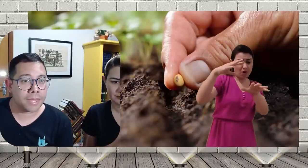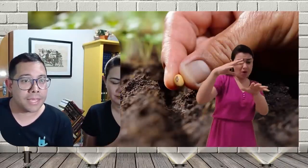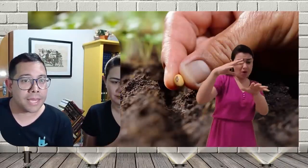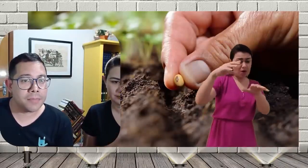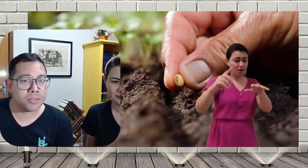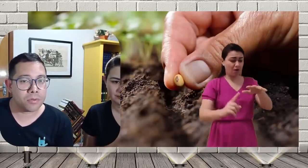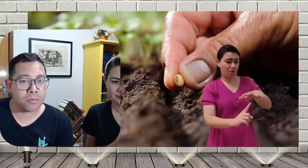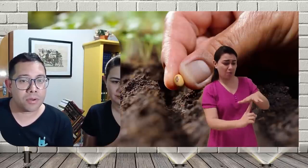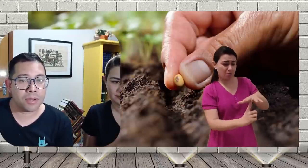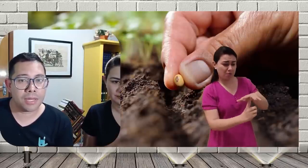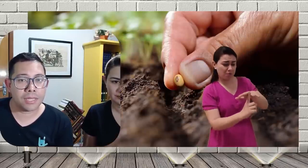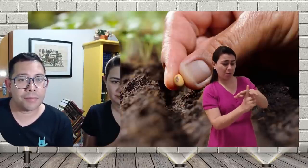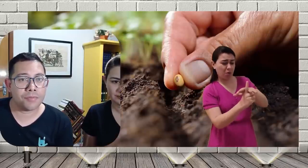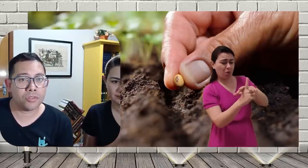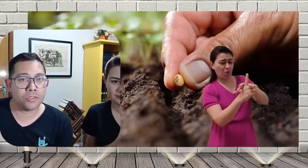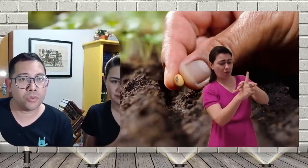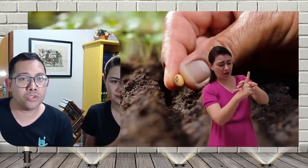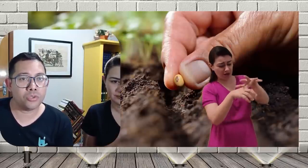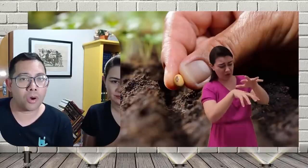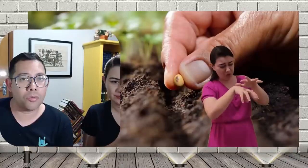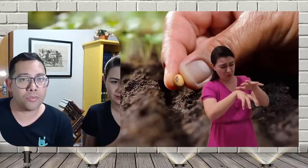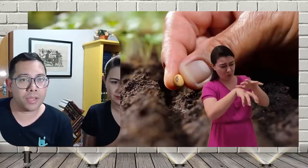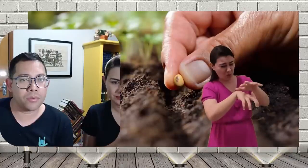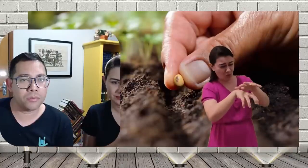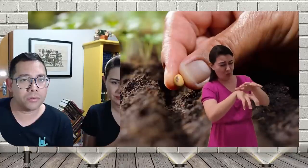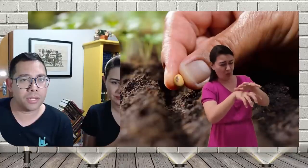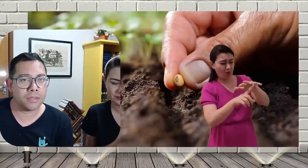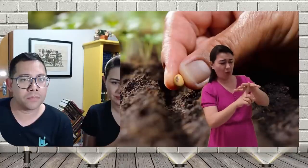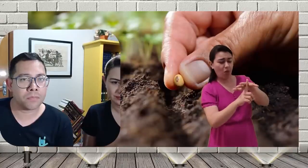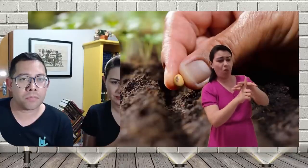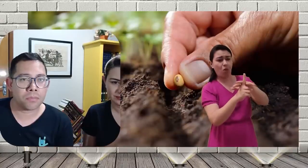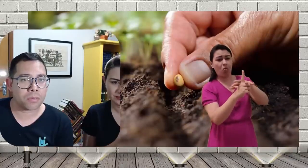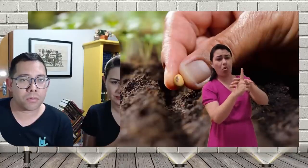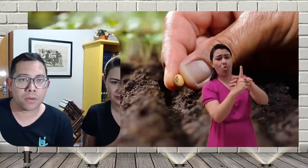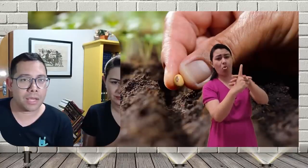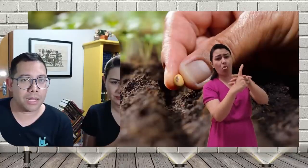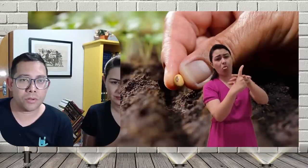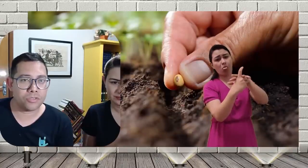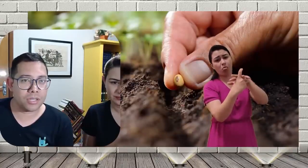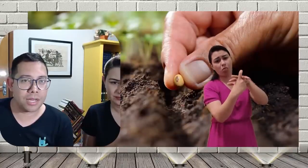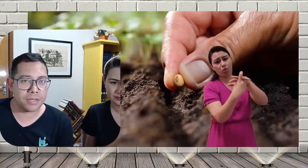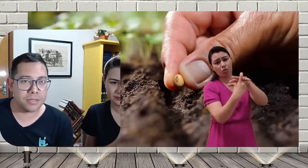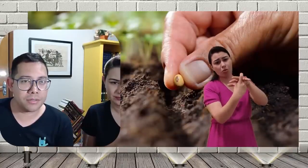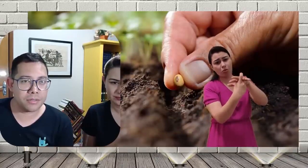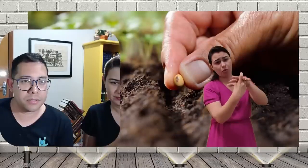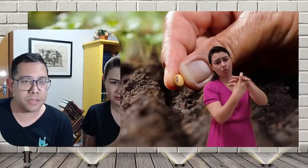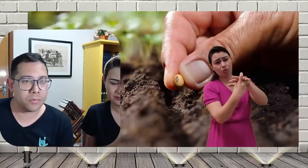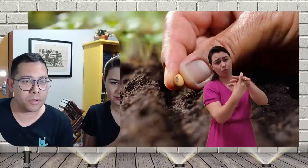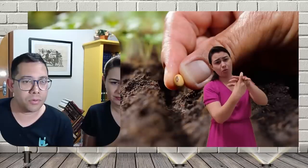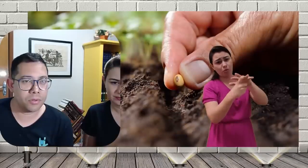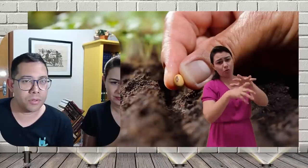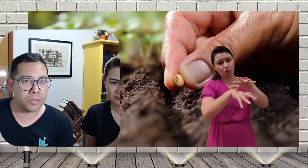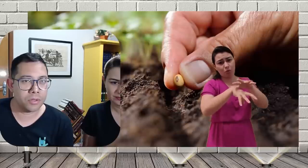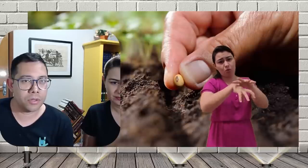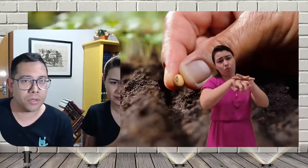E aí, pessoal, ó, a Kelma falou assim, o sol veio, né? Ela não tinha raízes e morreu.